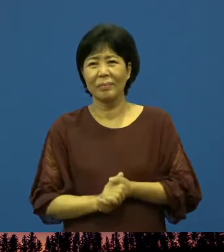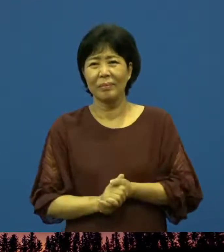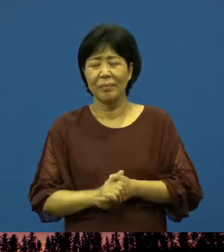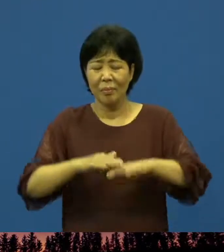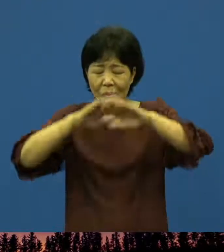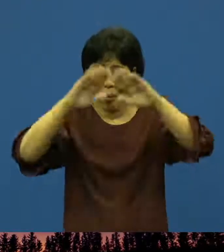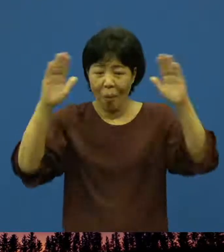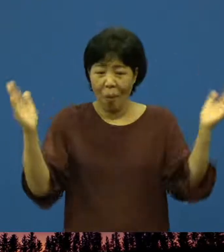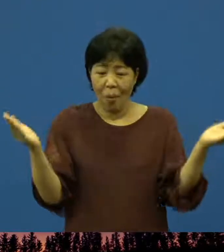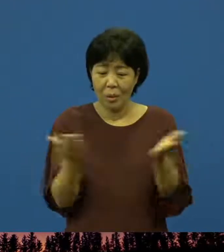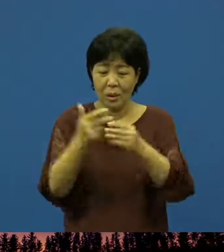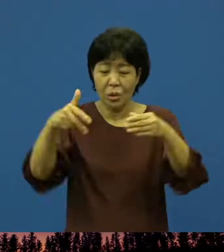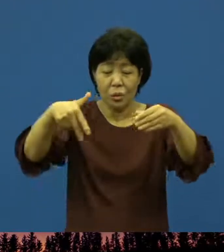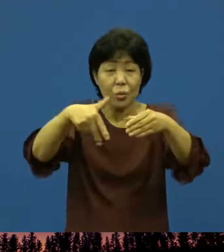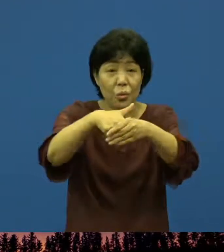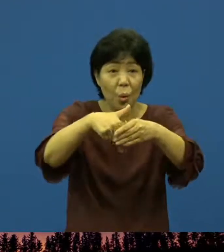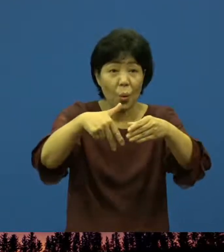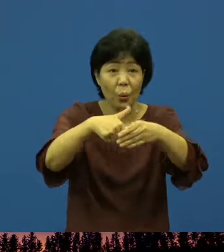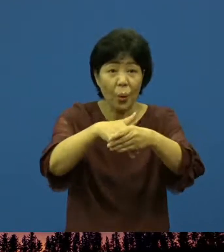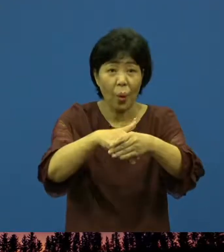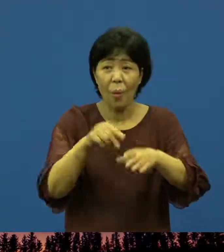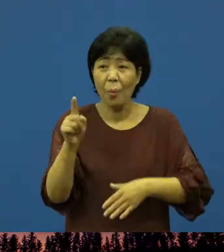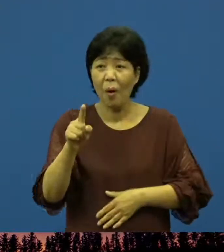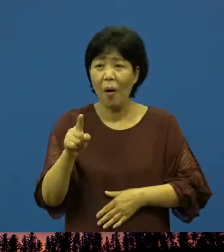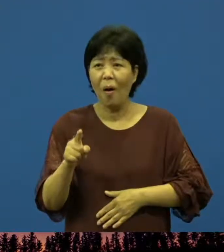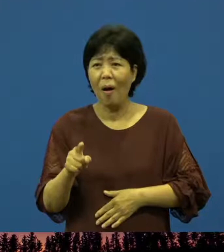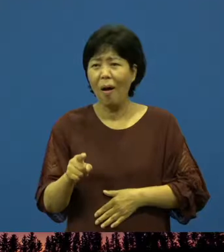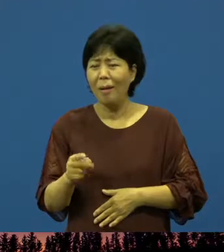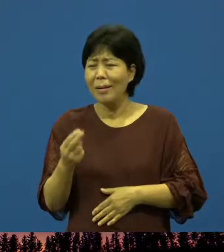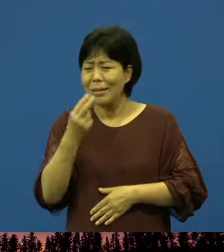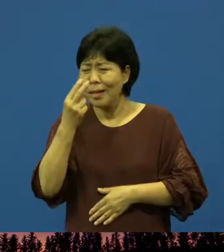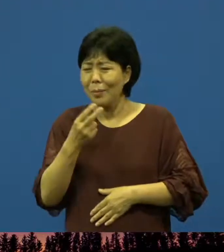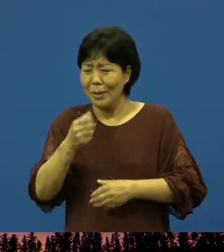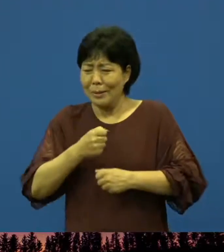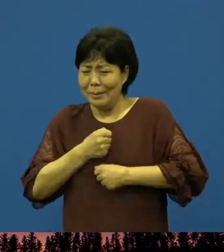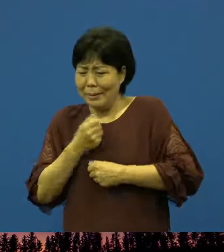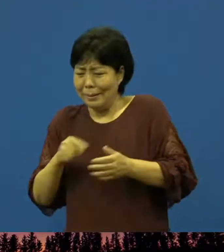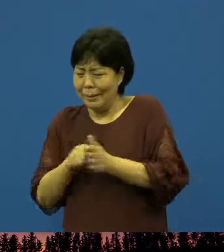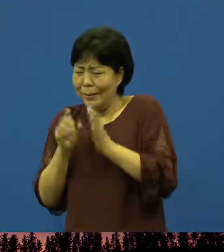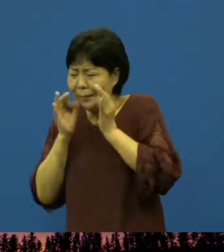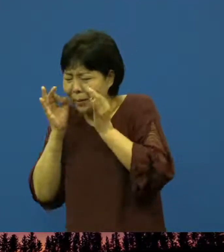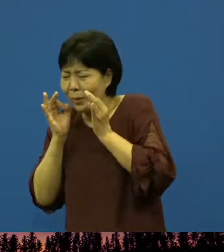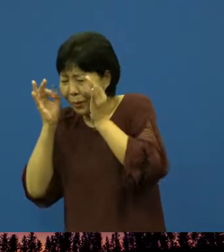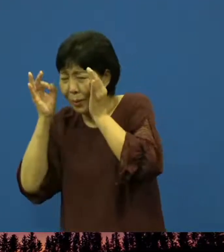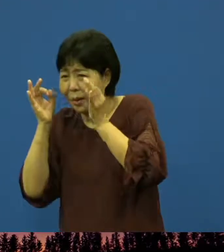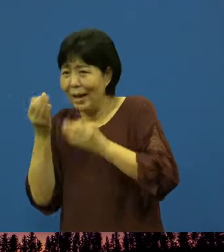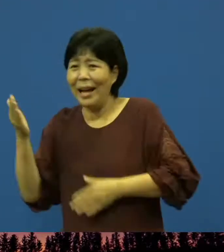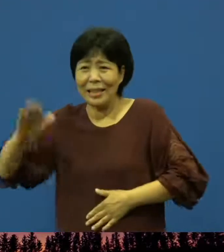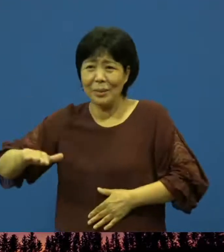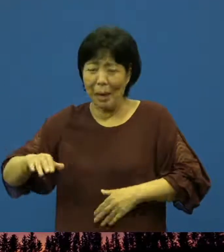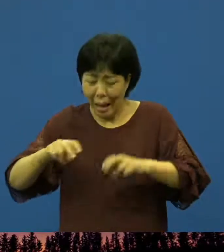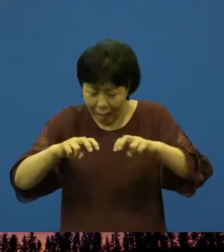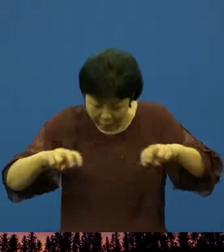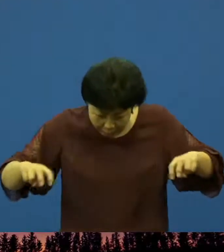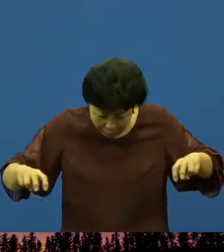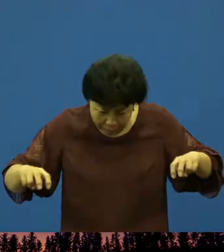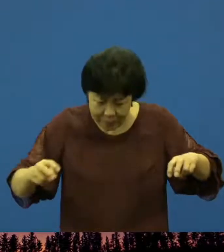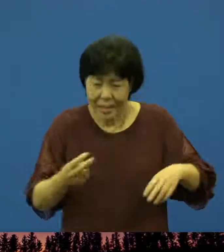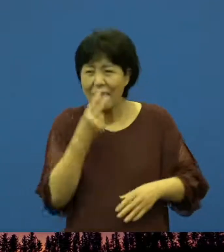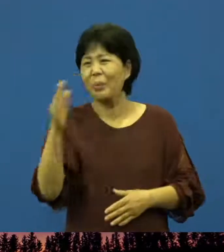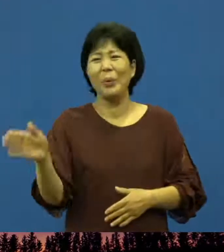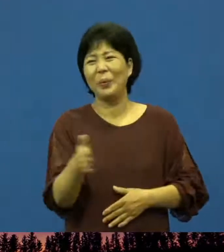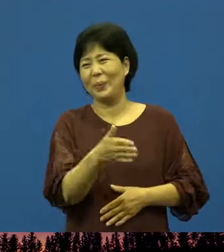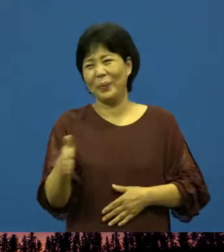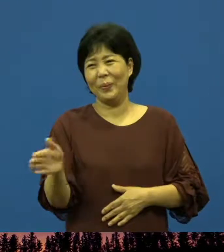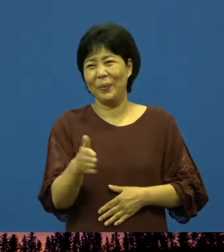모든 종교는 그 생명을 복원하기 위해서 애를 쓰는데, 그러나 어떤 종교 안에도 생명이 없어요. 종교는